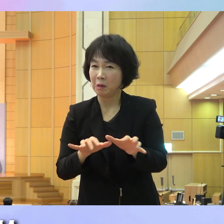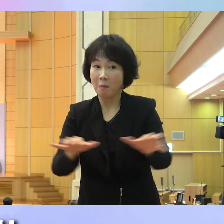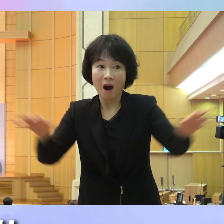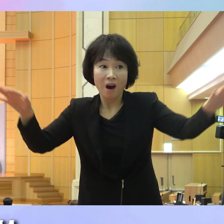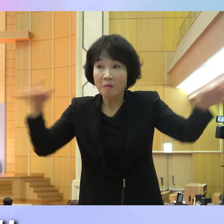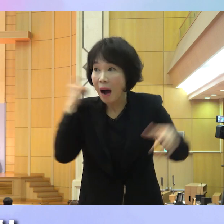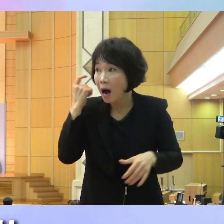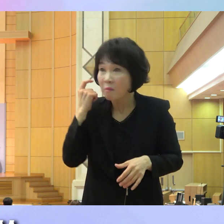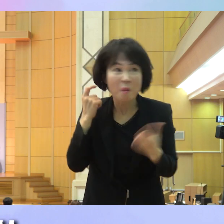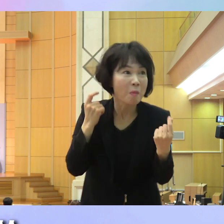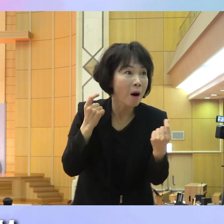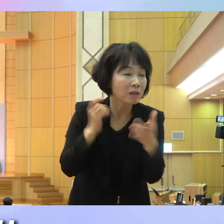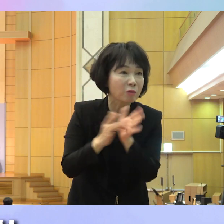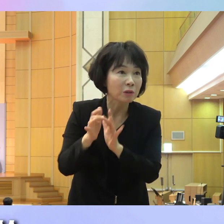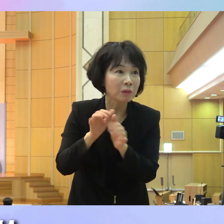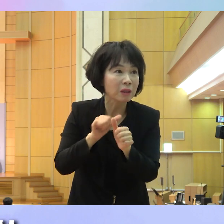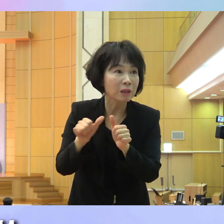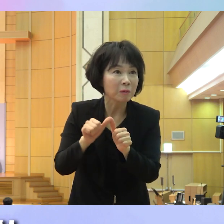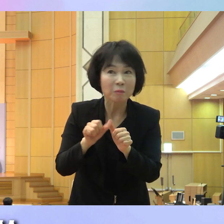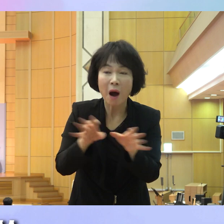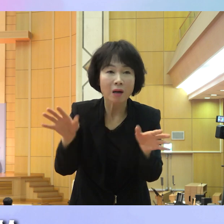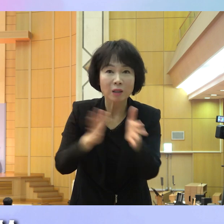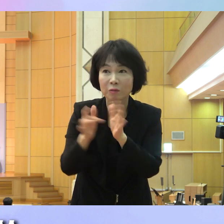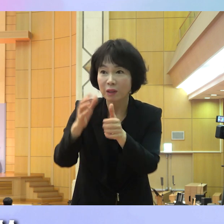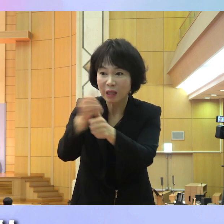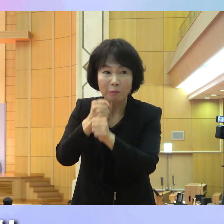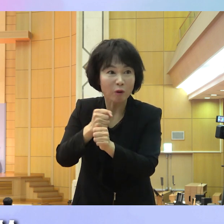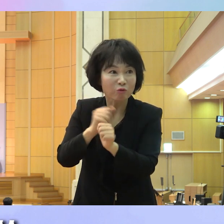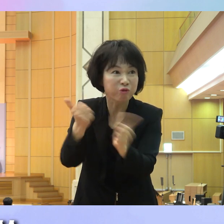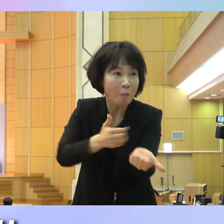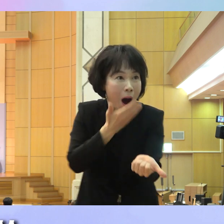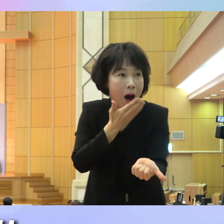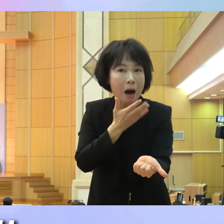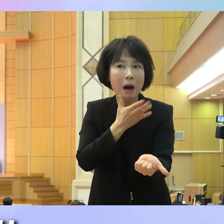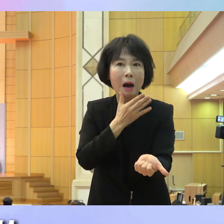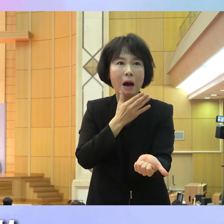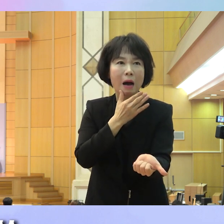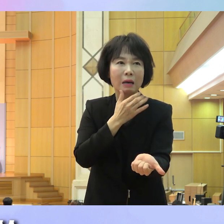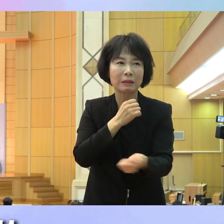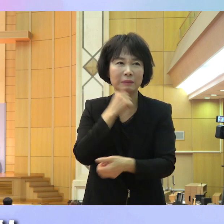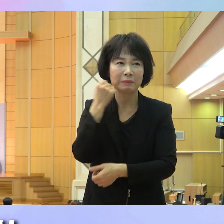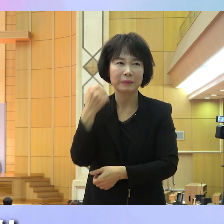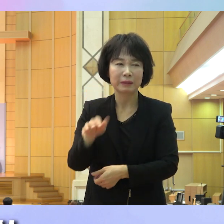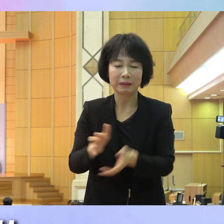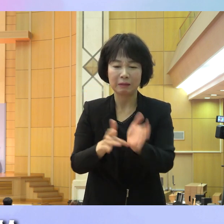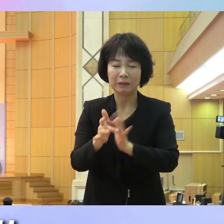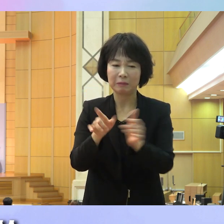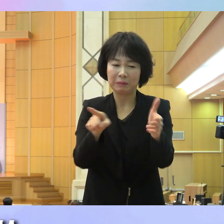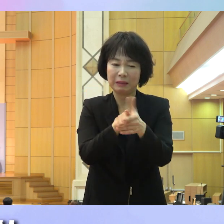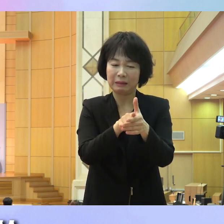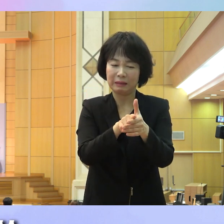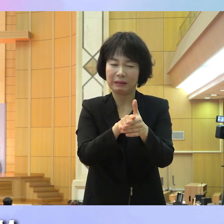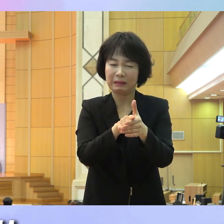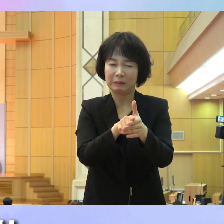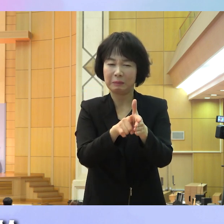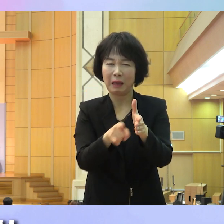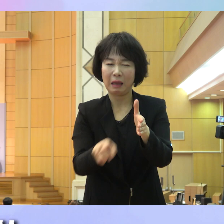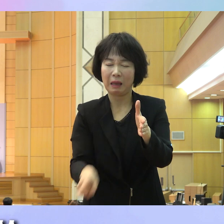예수님이 잡혀가서 십자가에 죽는다고 하니까 다 예수님을 믿던